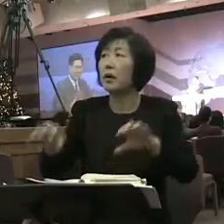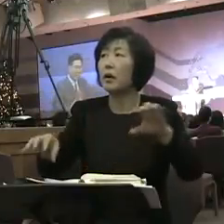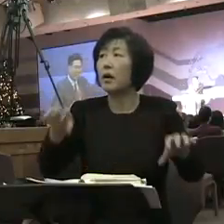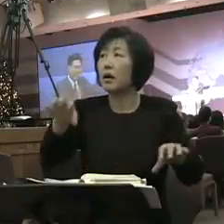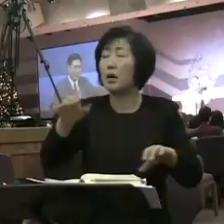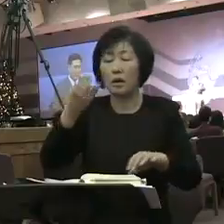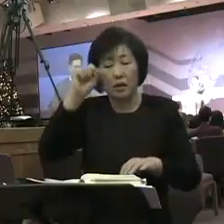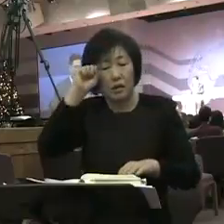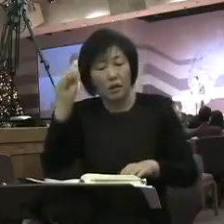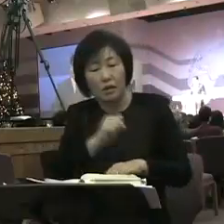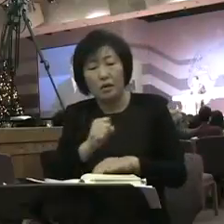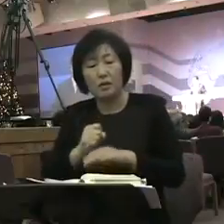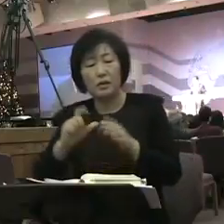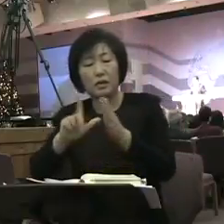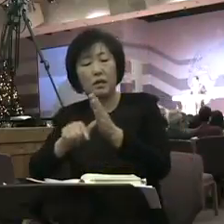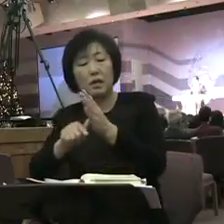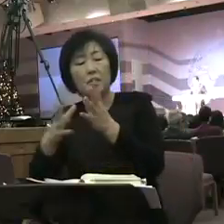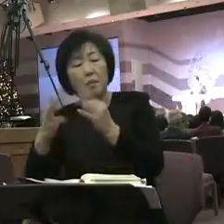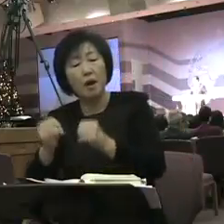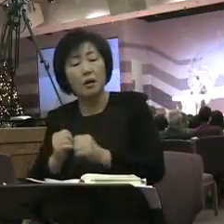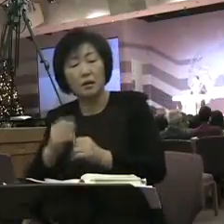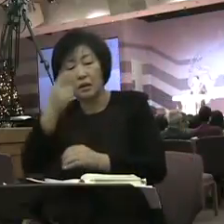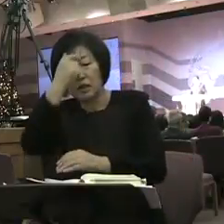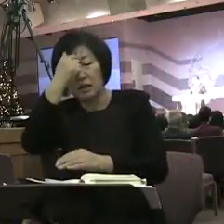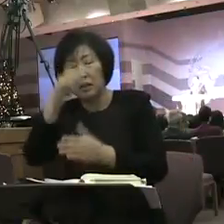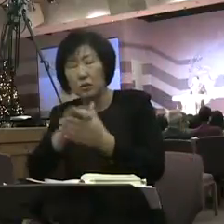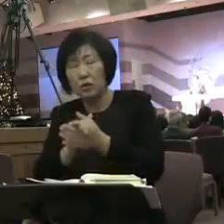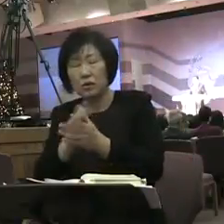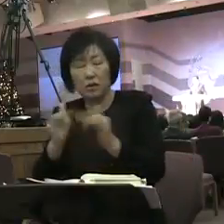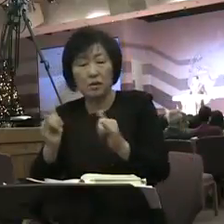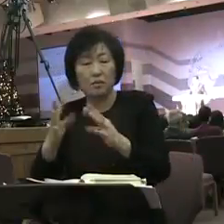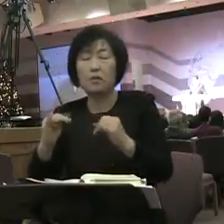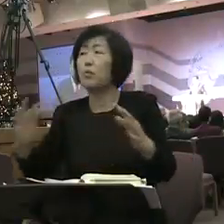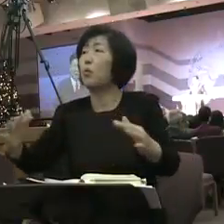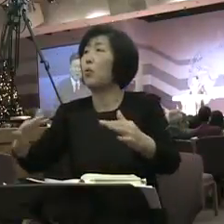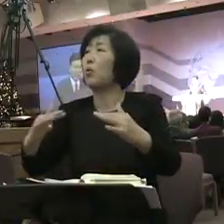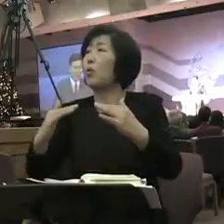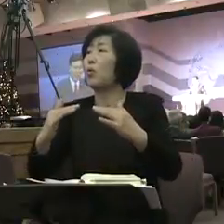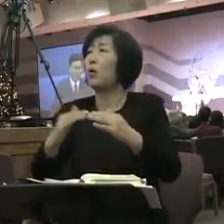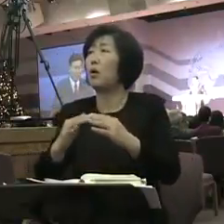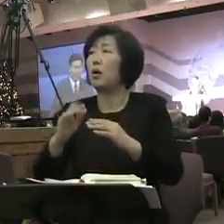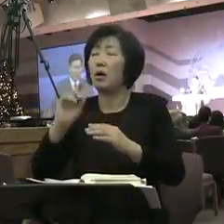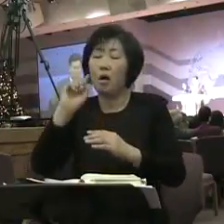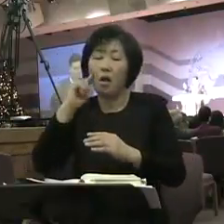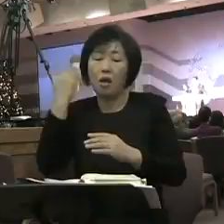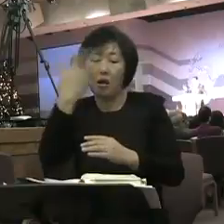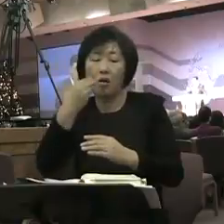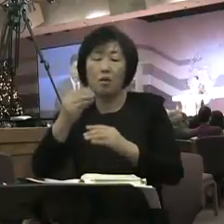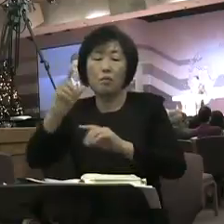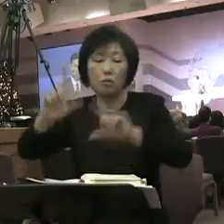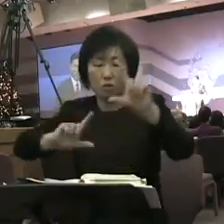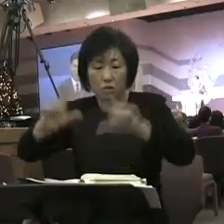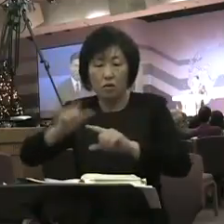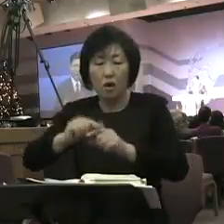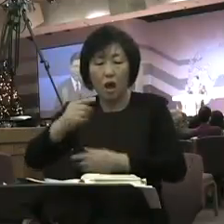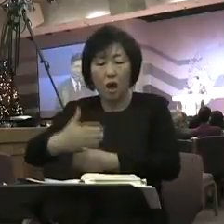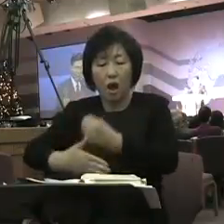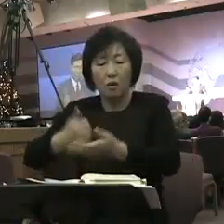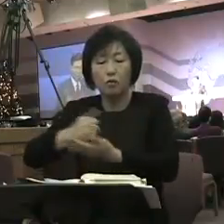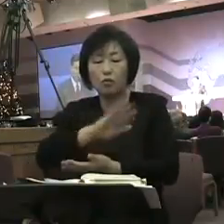시간에 많은 기도하는 사람들이 몰려드는 그 아름다운 모습들을 하나님께서 우리에게